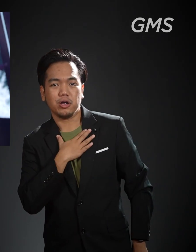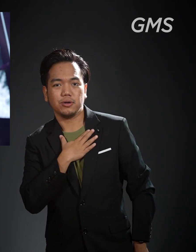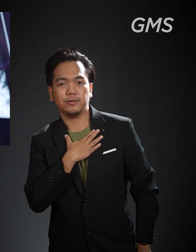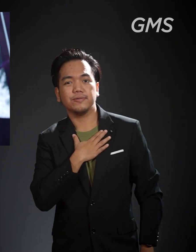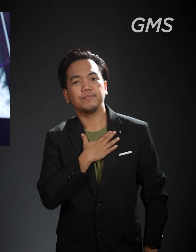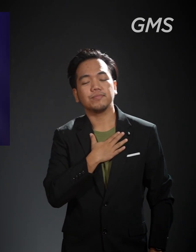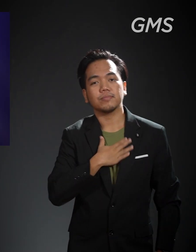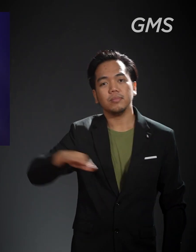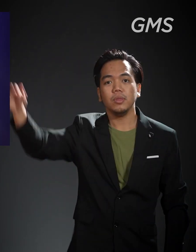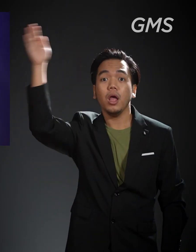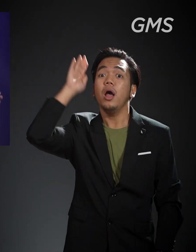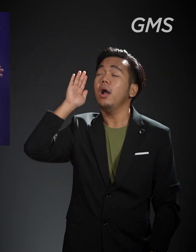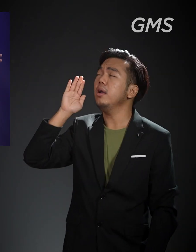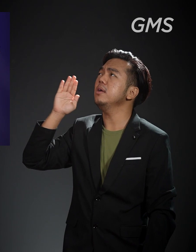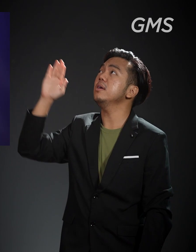perlindunganku.